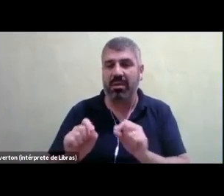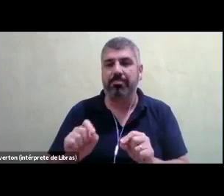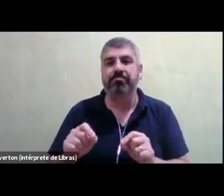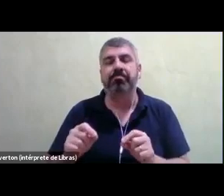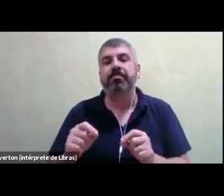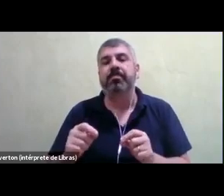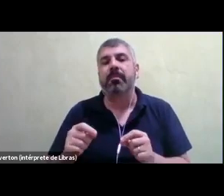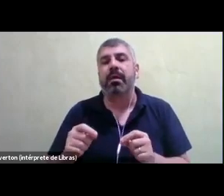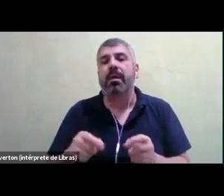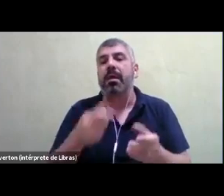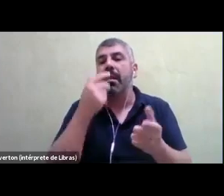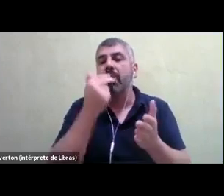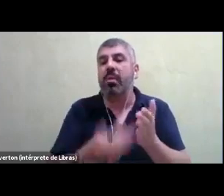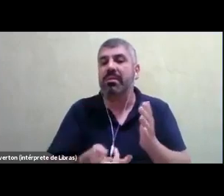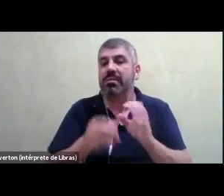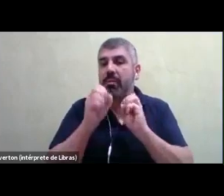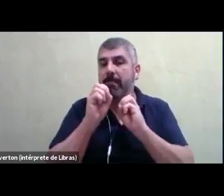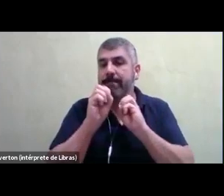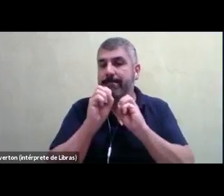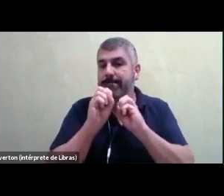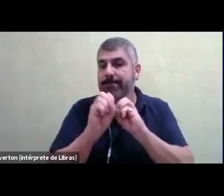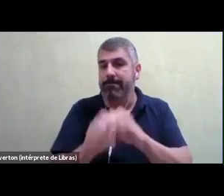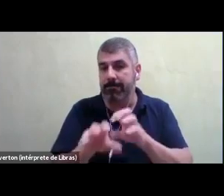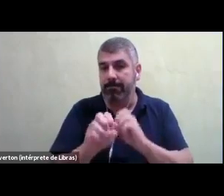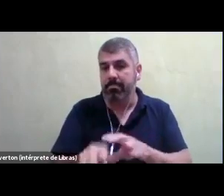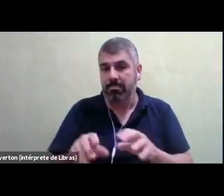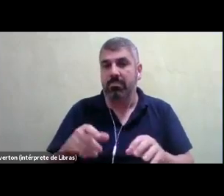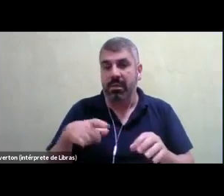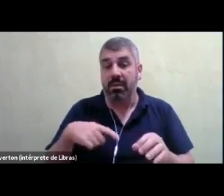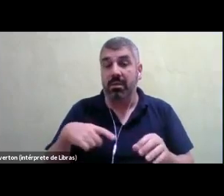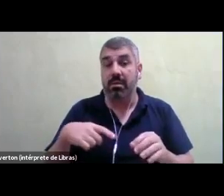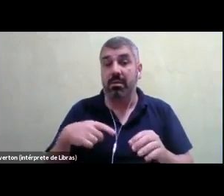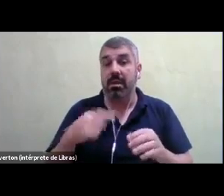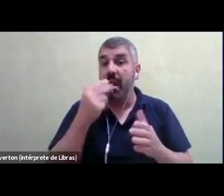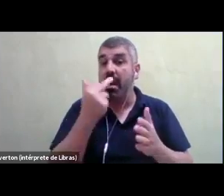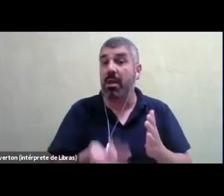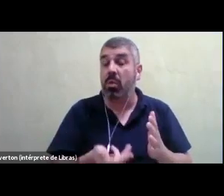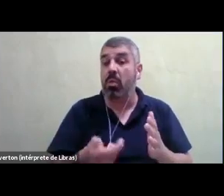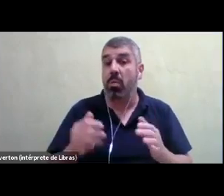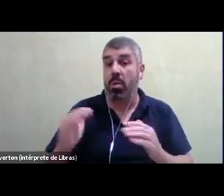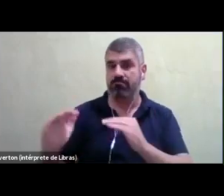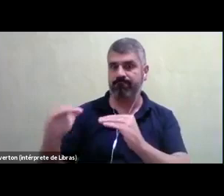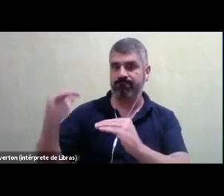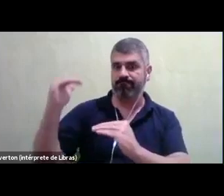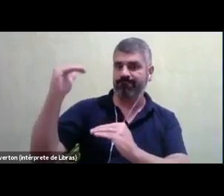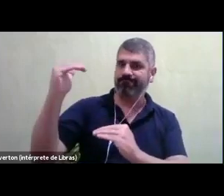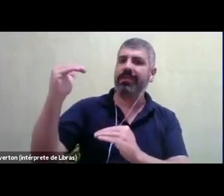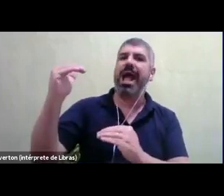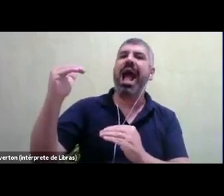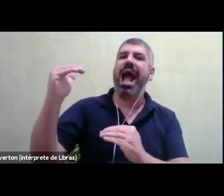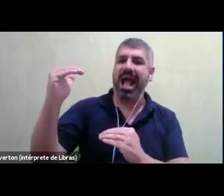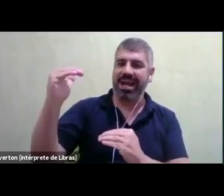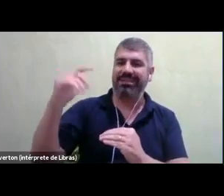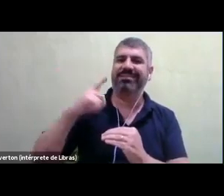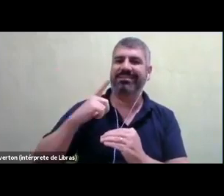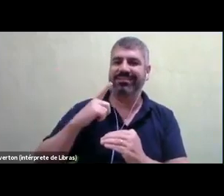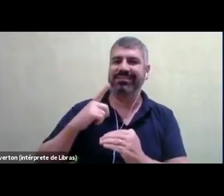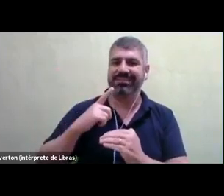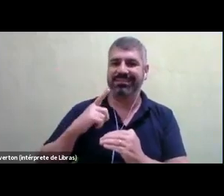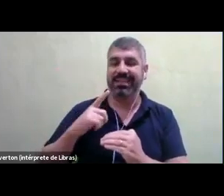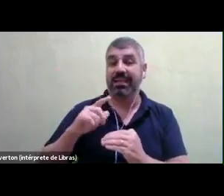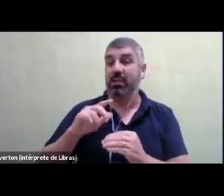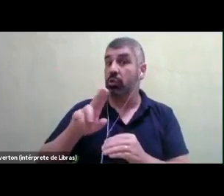educação bilíngue de línguas de prestígio, embora isso não seja anunciado no documento, né, não é usada essa